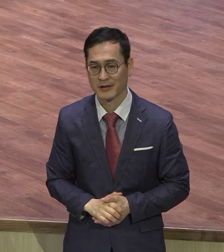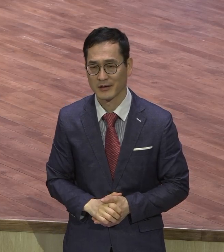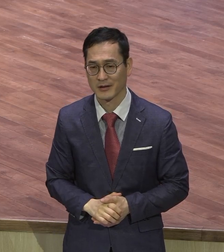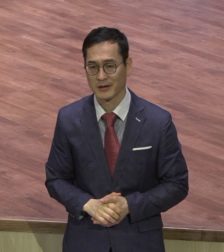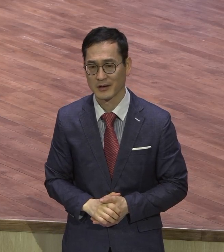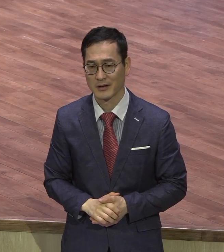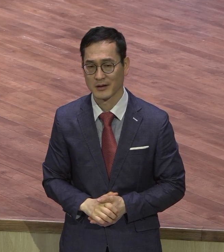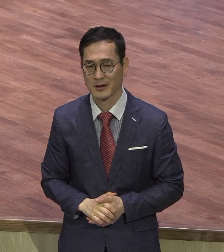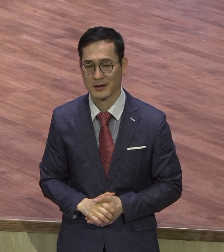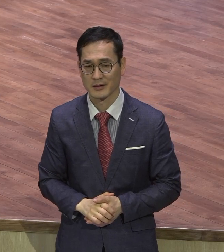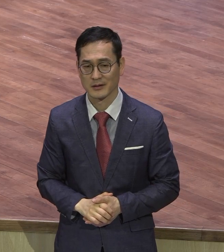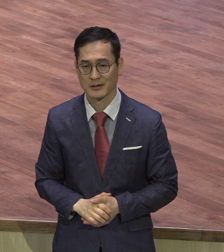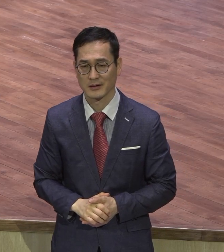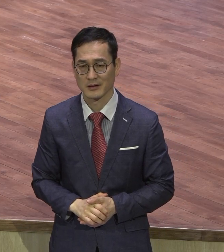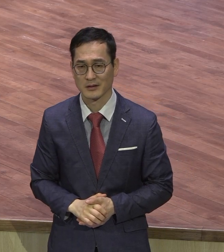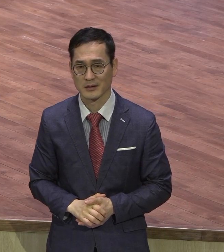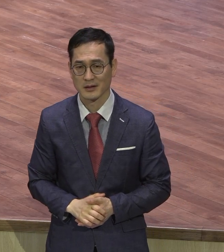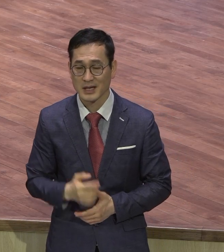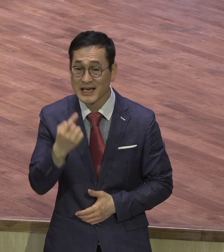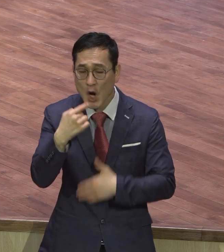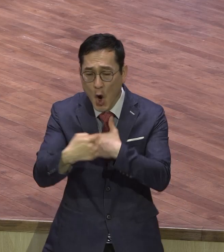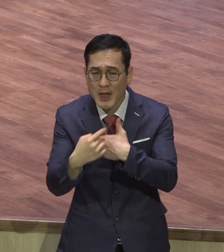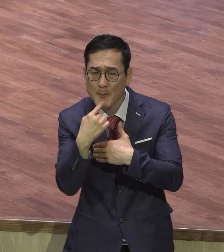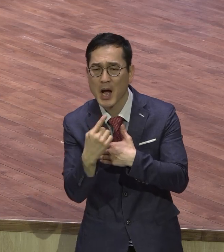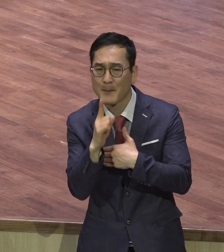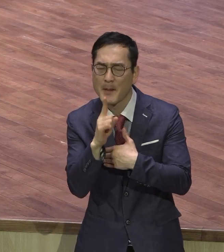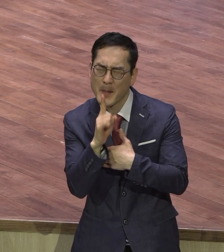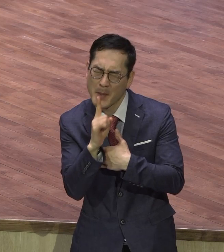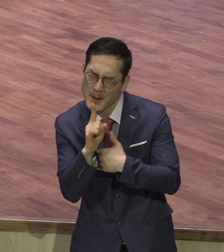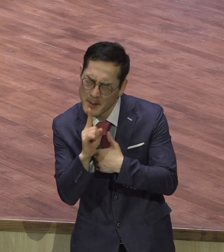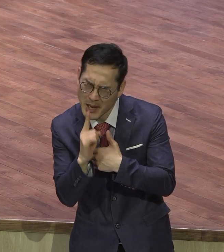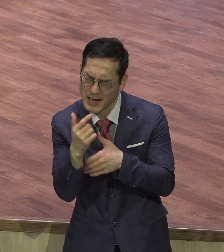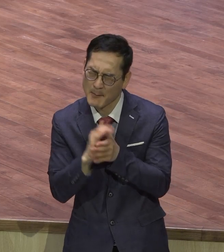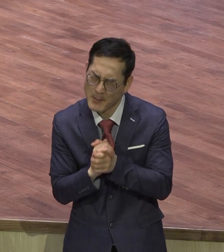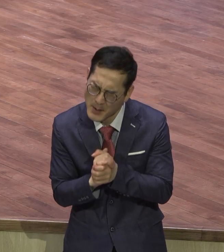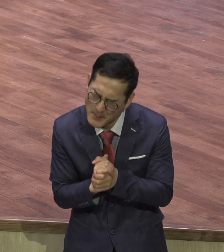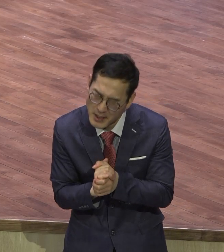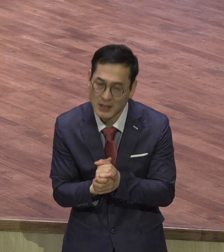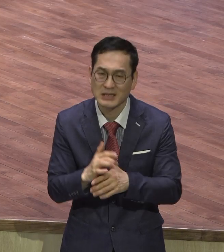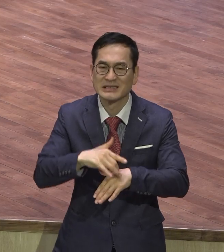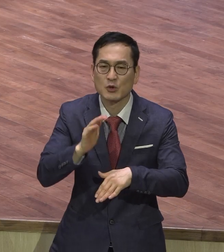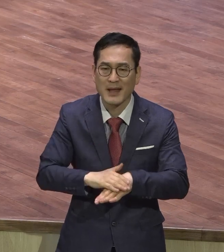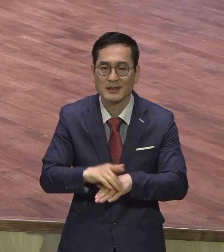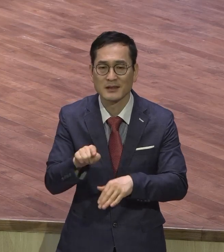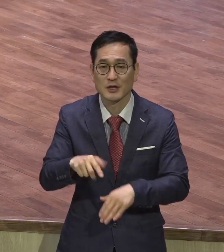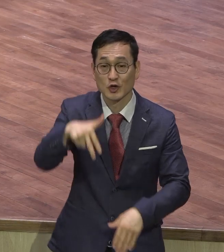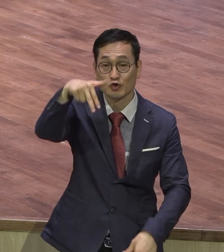의미 없는 내용을 계속 반복해서 마치 아무 생각 없이 습관적으로